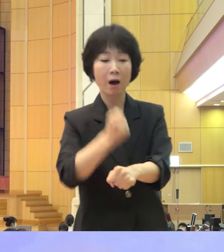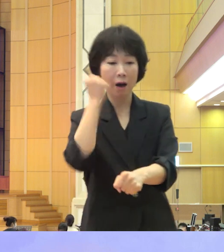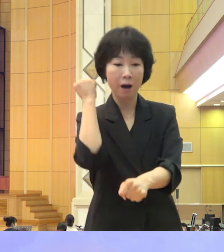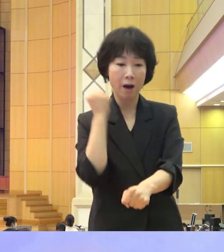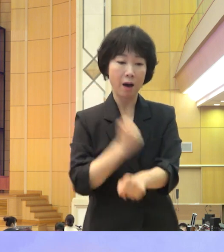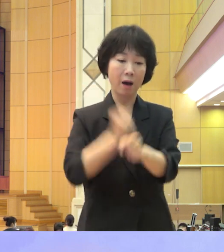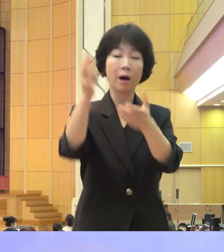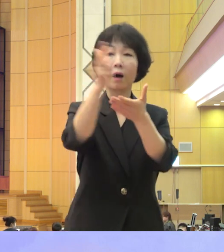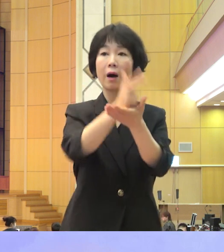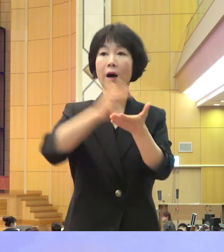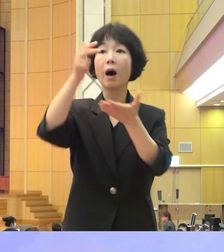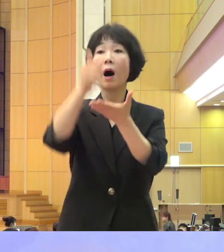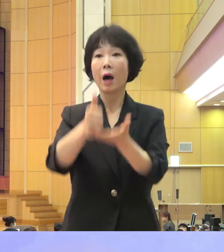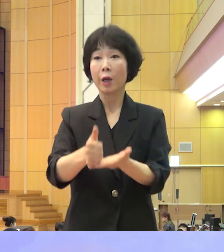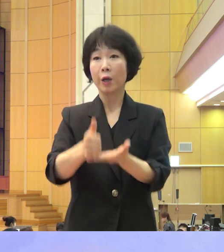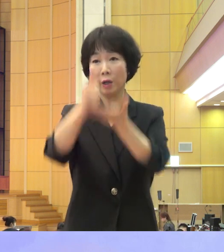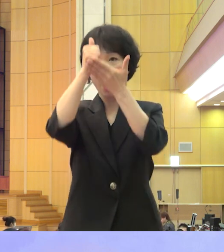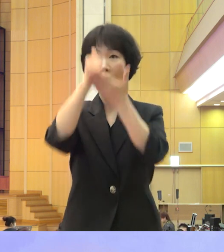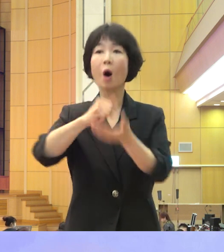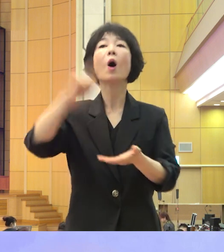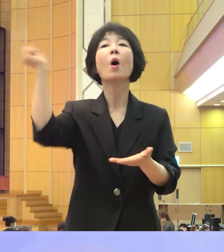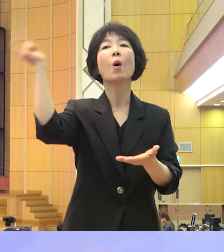평안합니다.